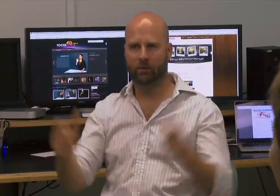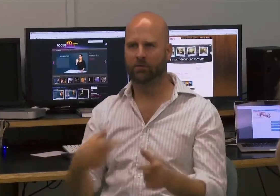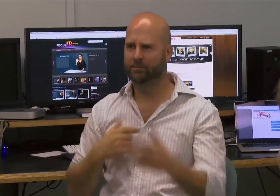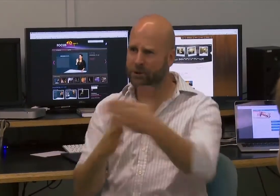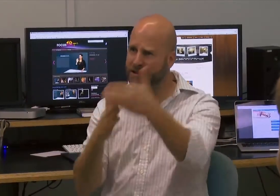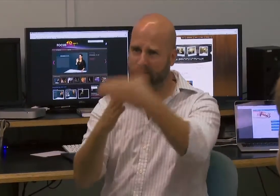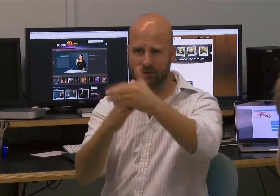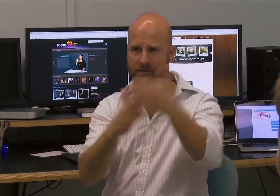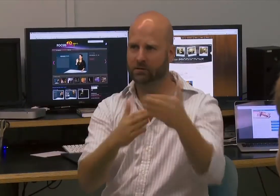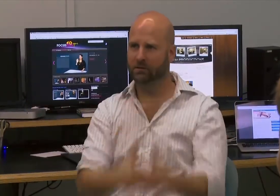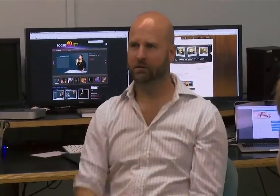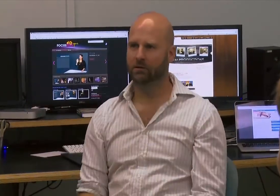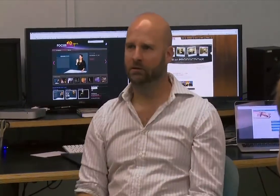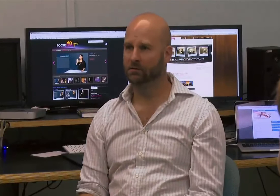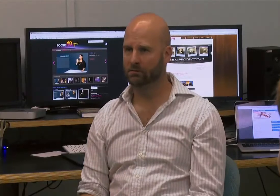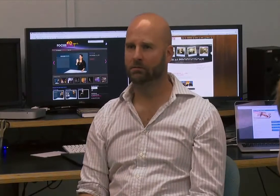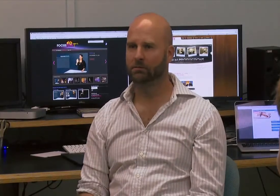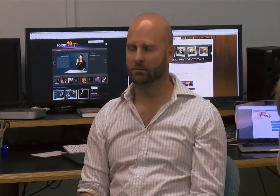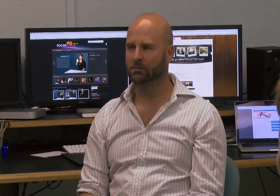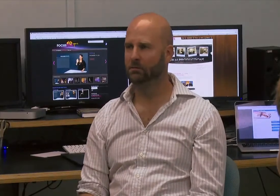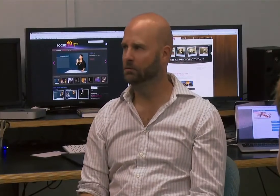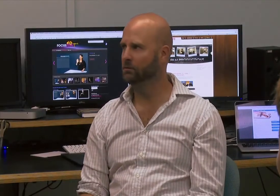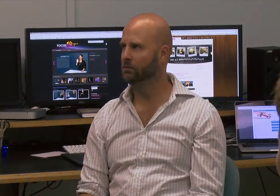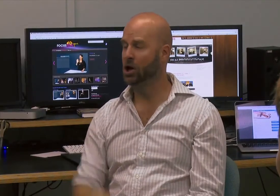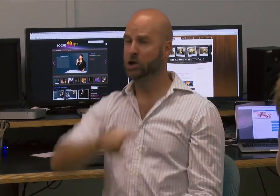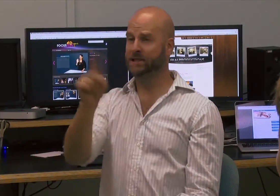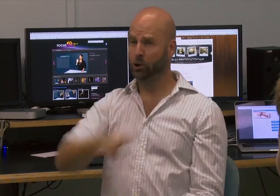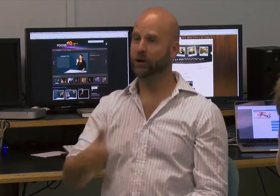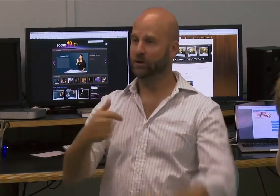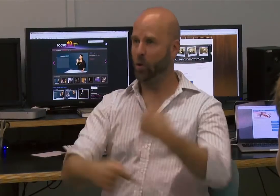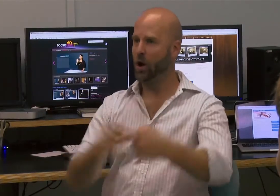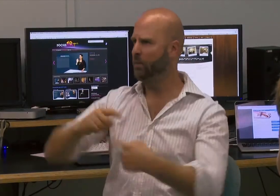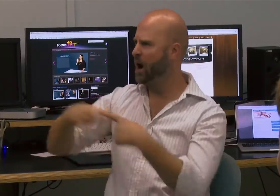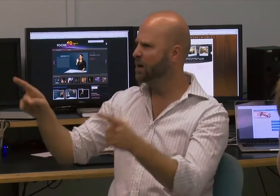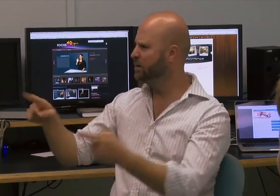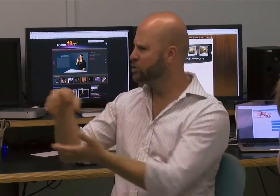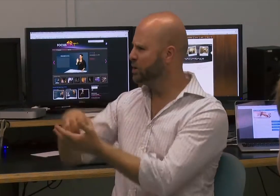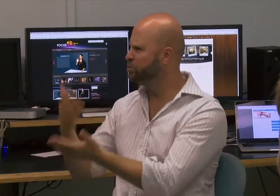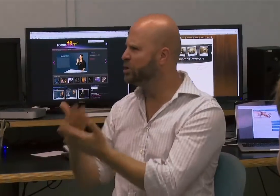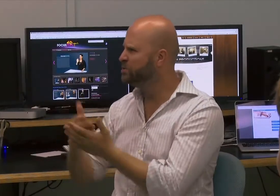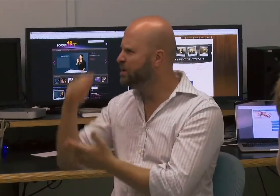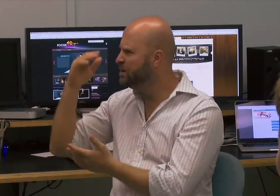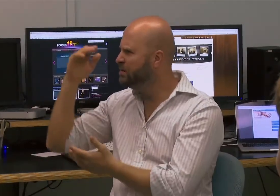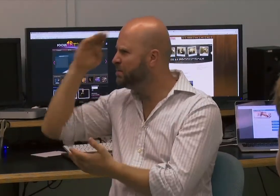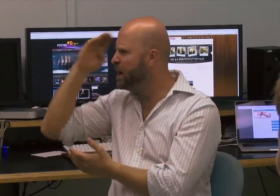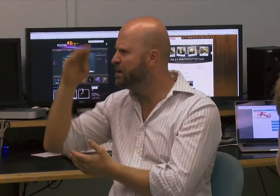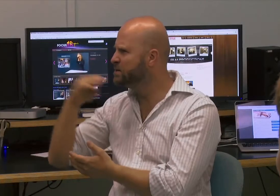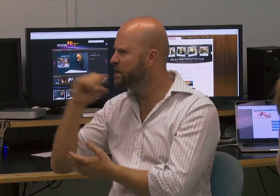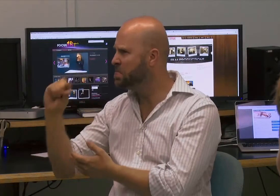werden und die Untertitel werden reduziert. Da habe ich große Angst, dass ich dann irgendwie nicht mehr die Filme sehen kann.